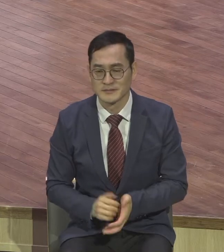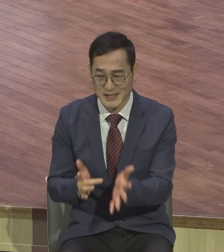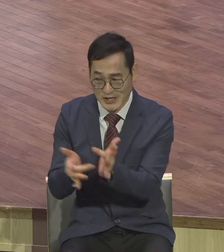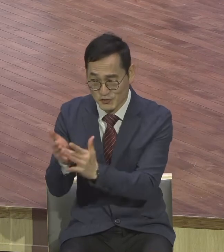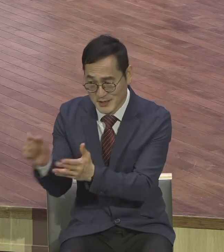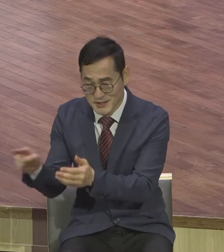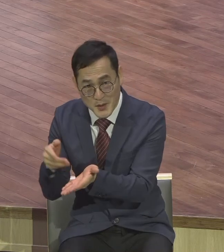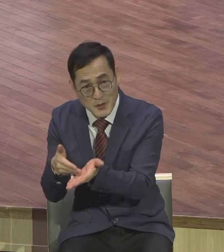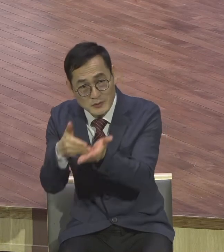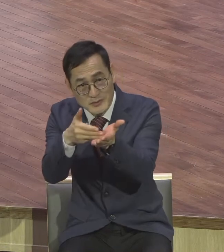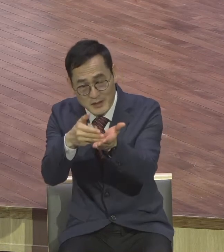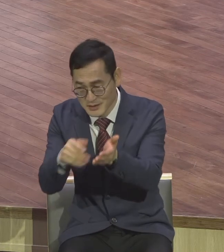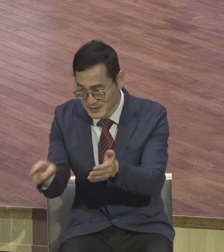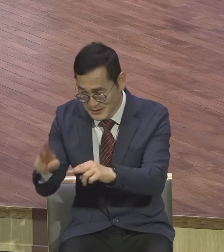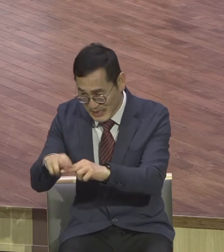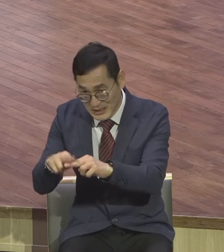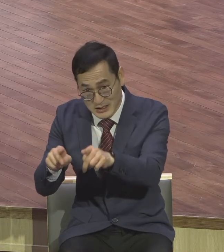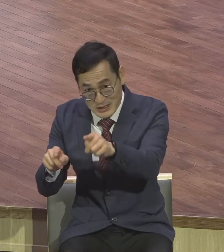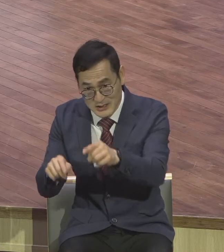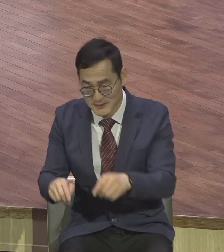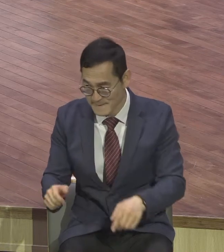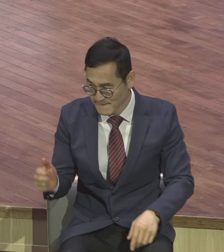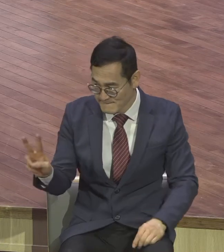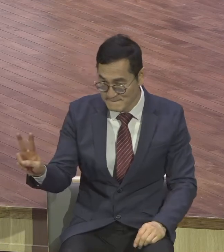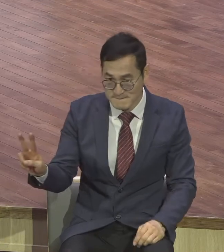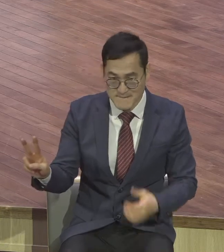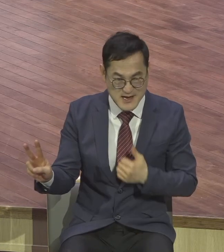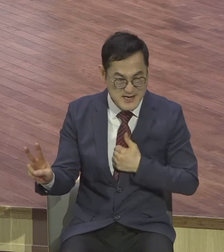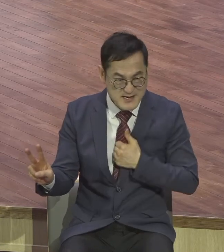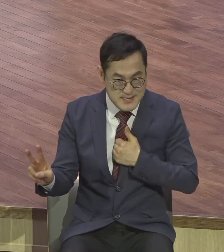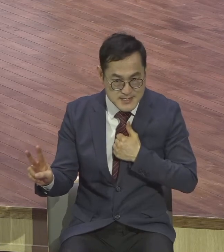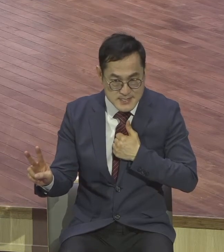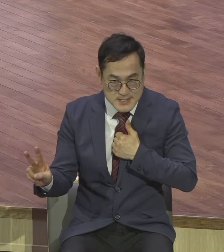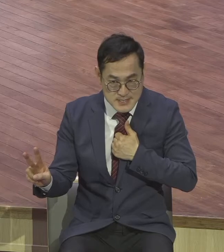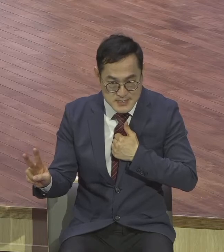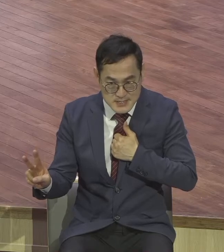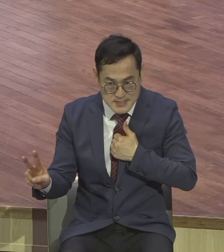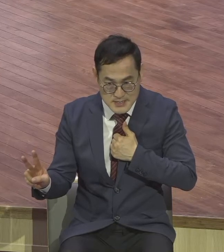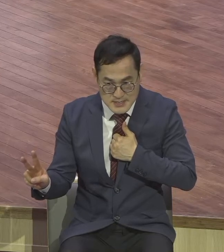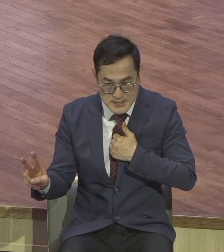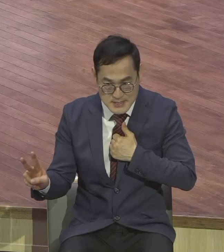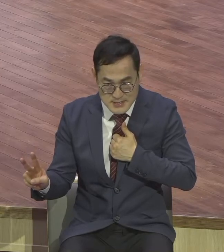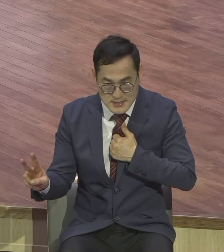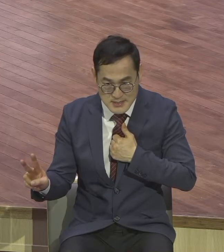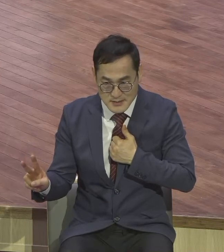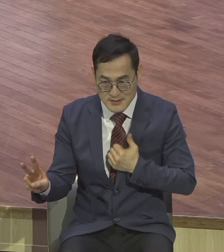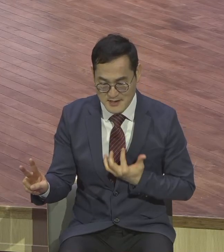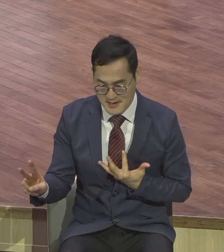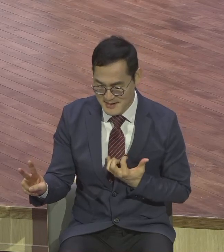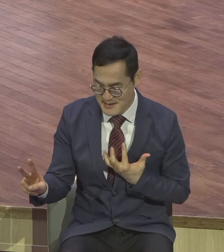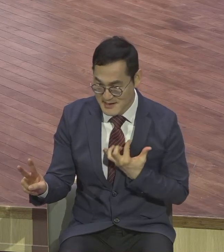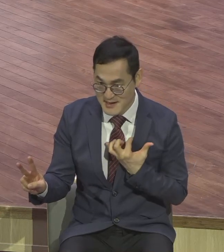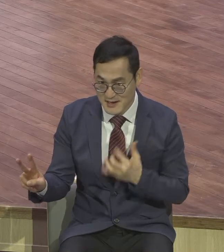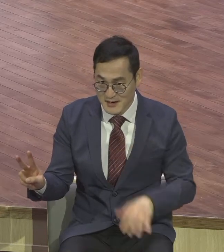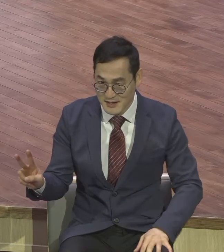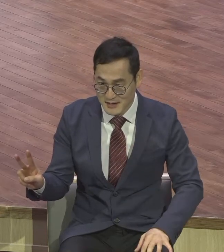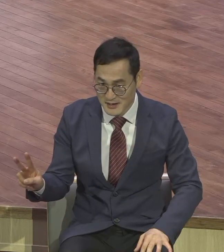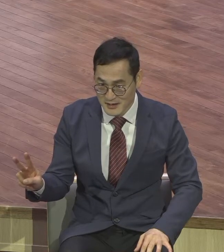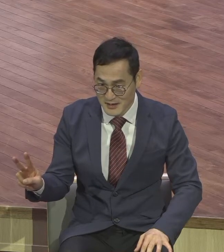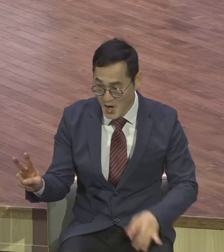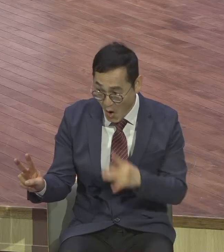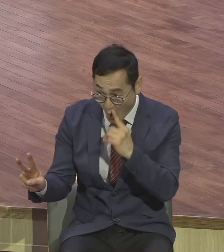감히 말을 안 했지만 속으로 똑같은 거예요 분의여겨 열받아가지고 지금 저것들 봐라 저것들 어머니까지